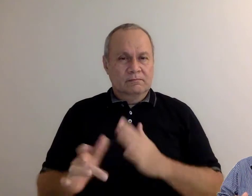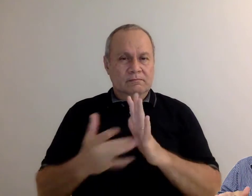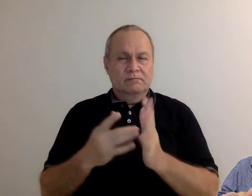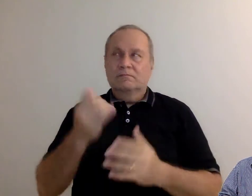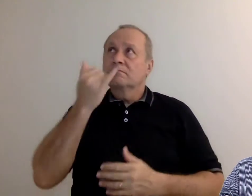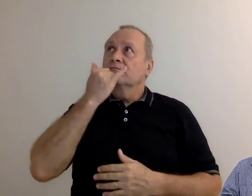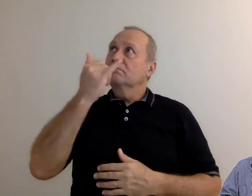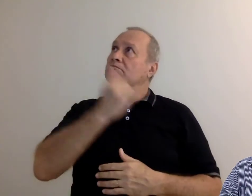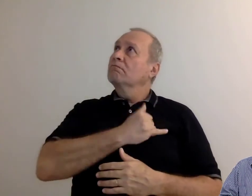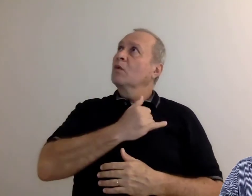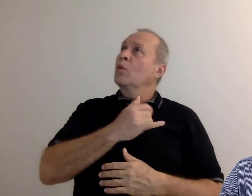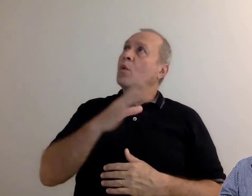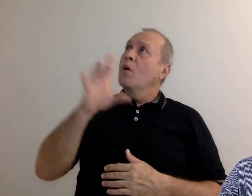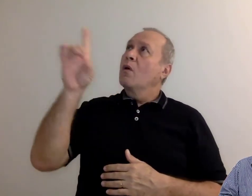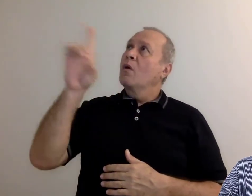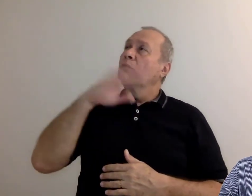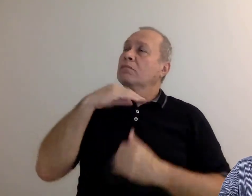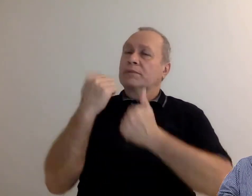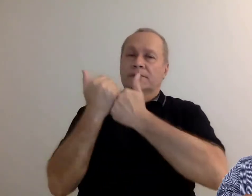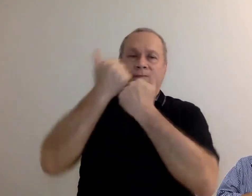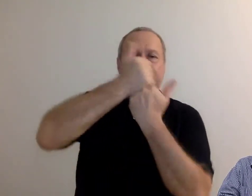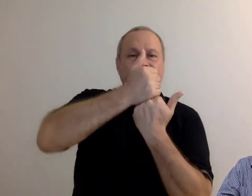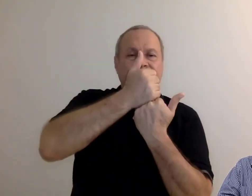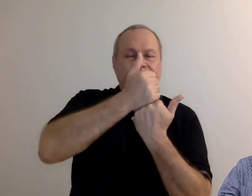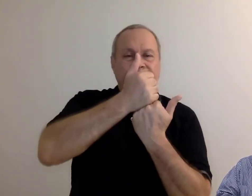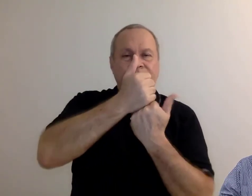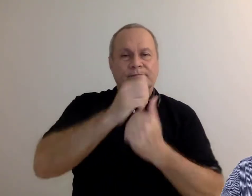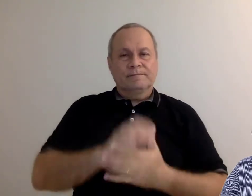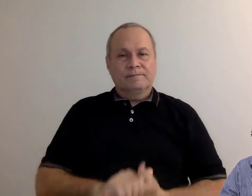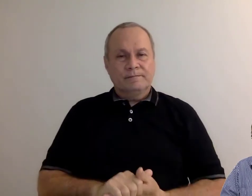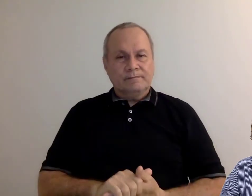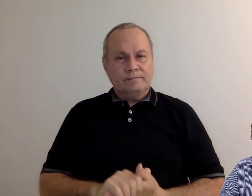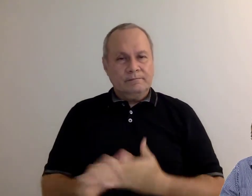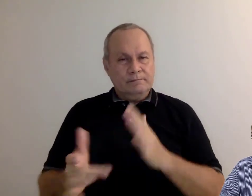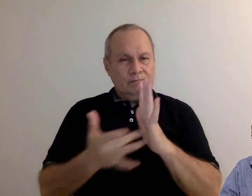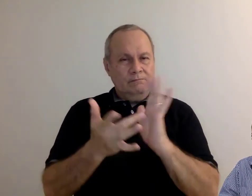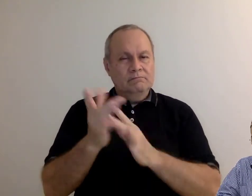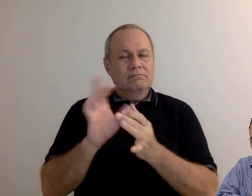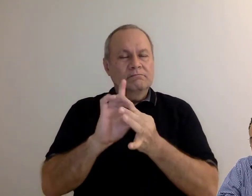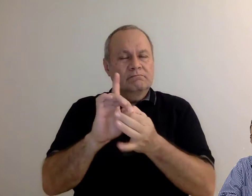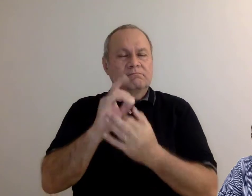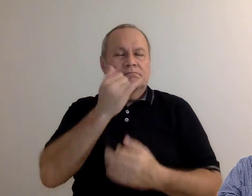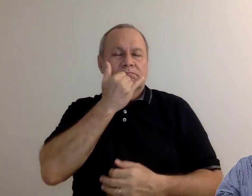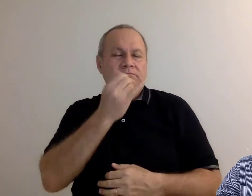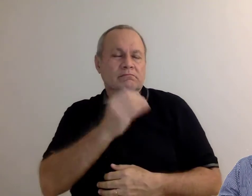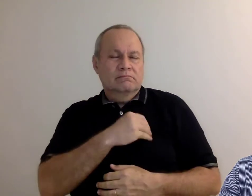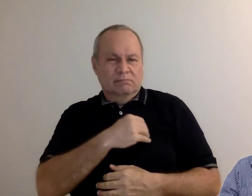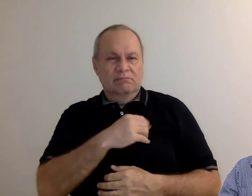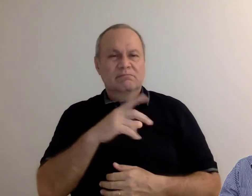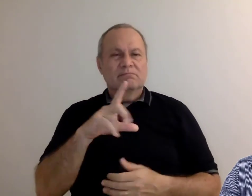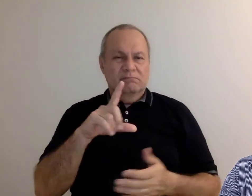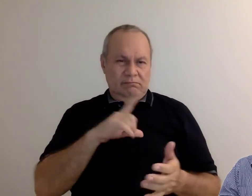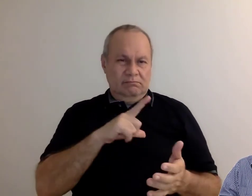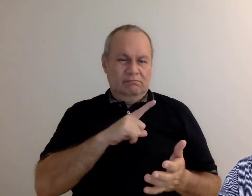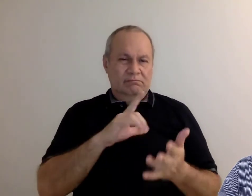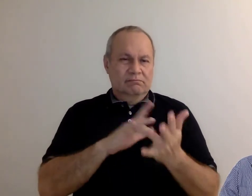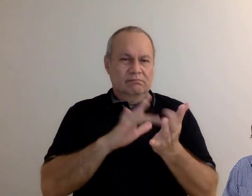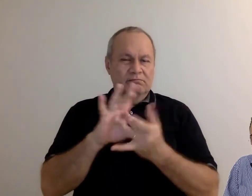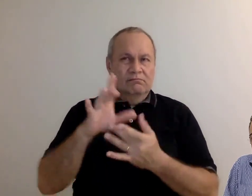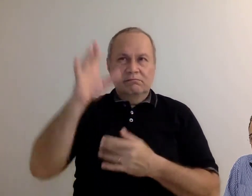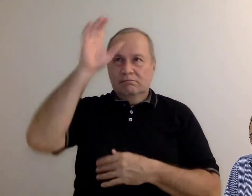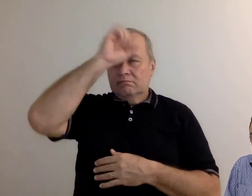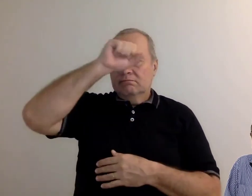Jesus pagou a conta. Em Jesus você tem o perdão. Mas em Jesus você também tem